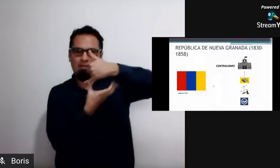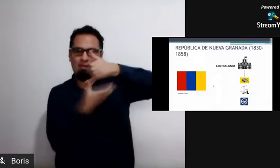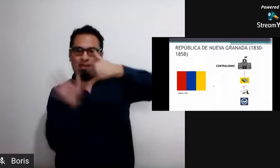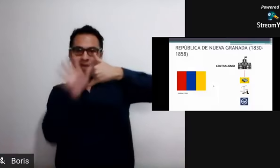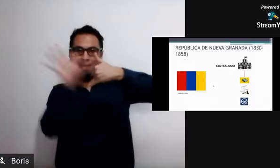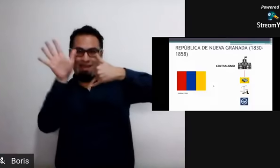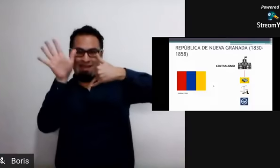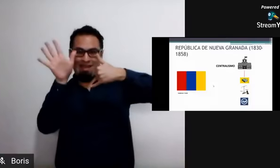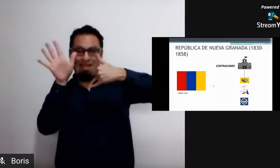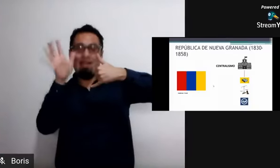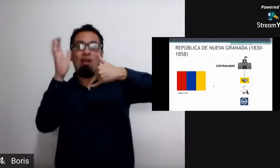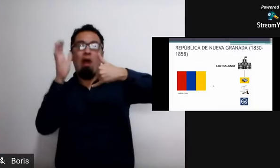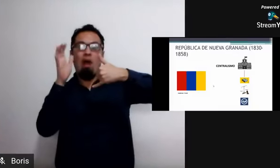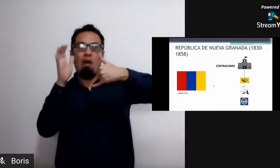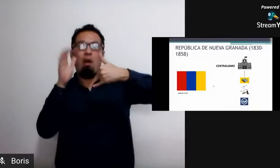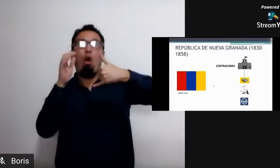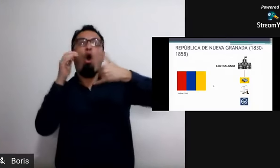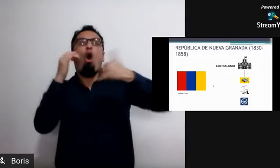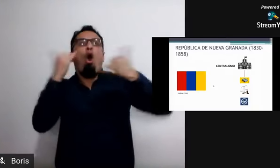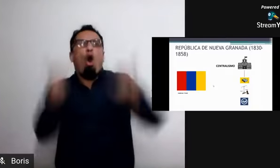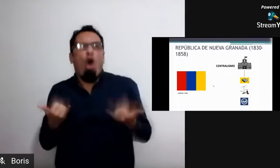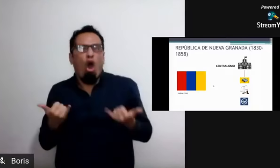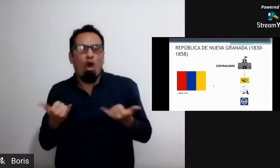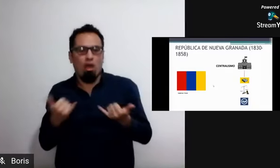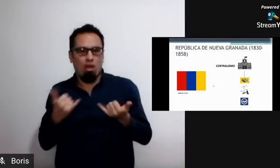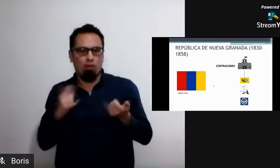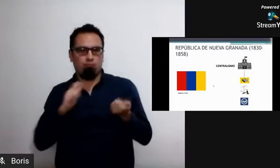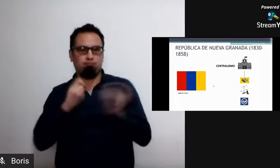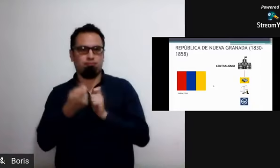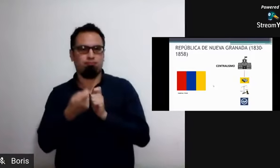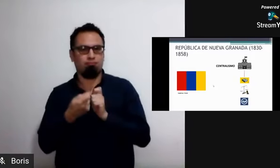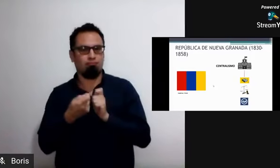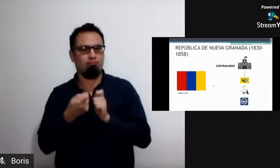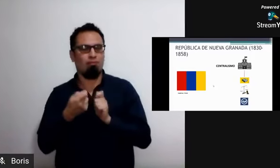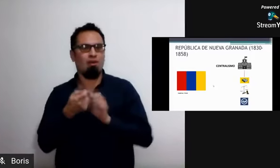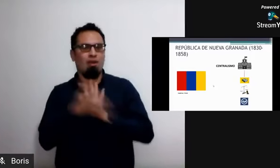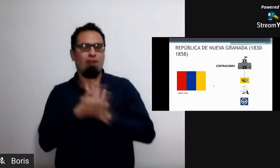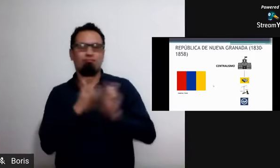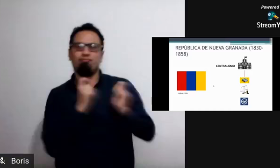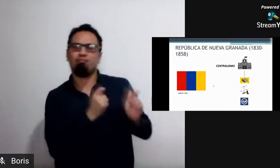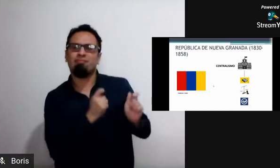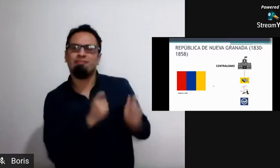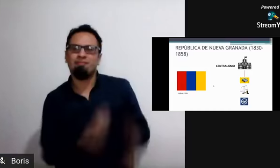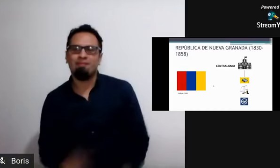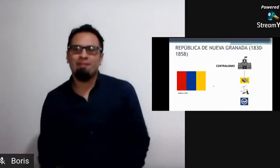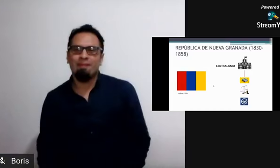Si ustedes recuerdan, como les mencionaba anteriormente, el país tenía